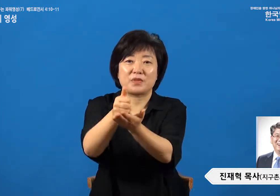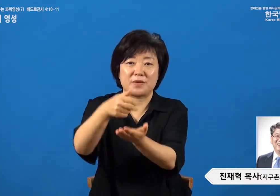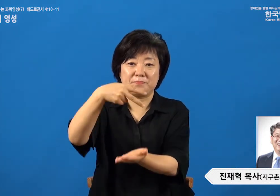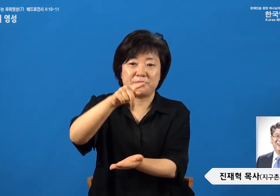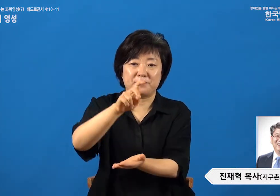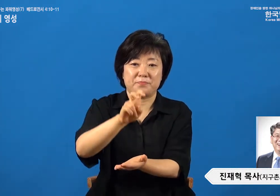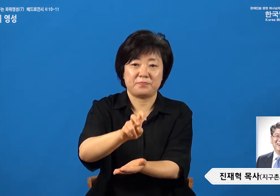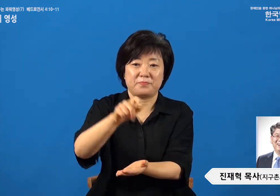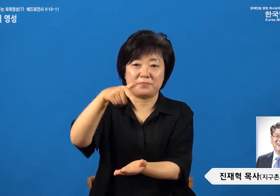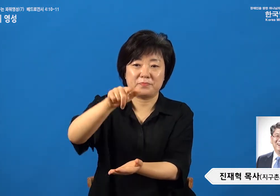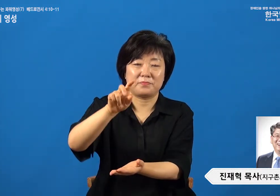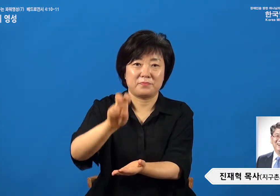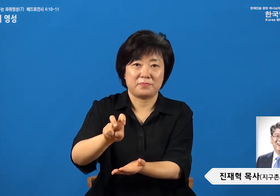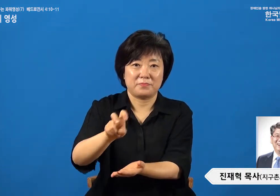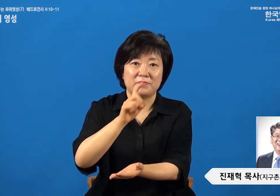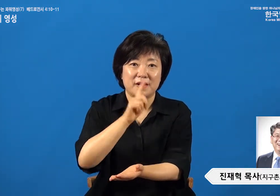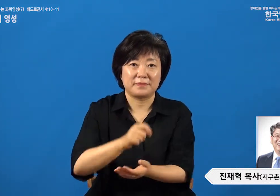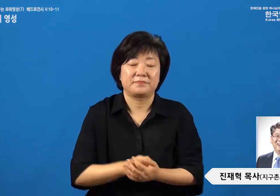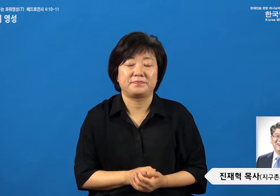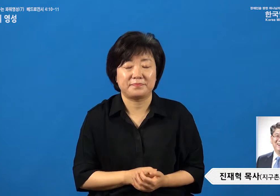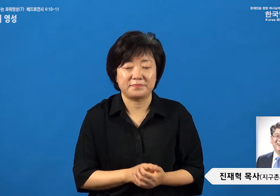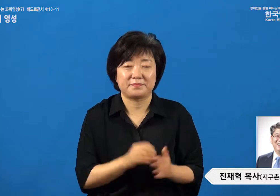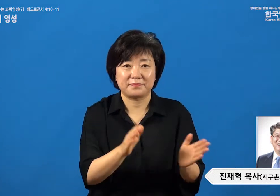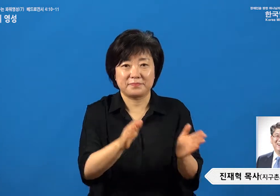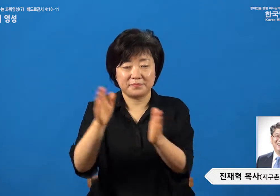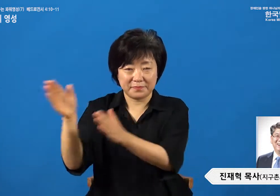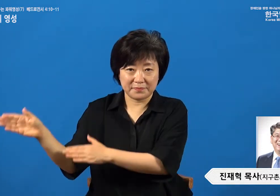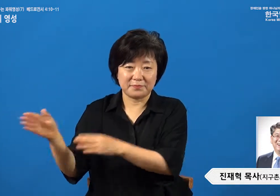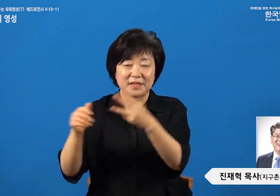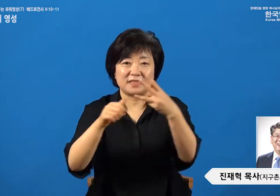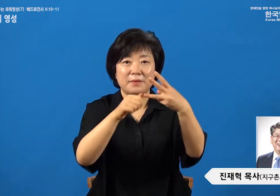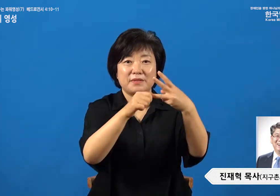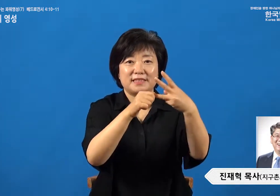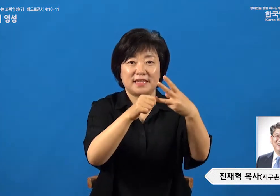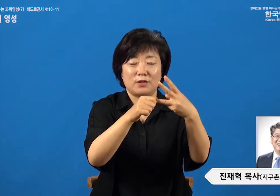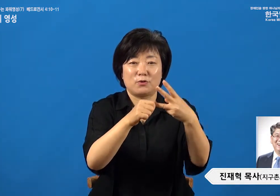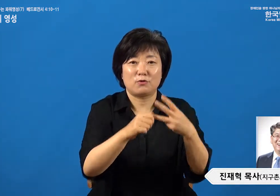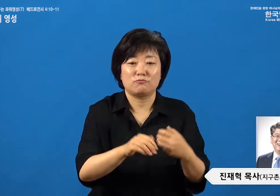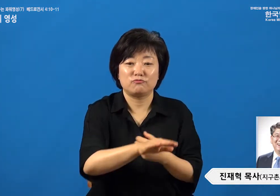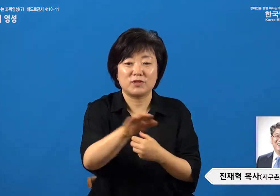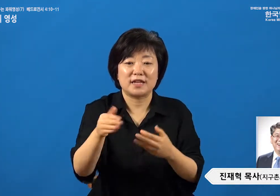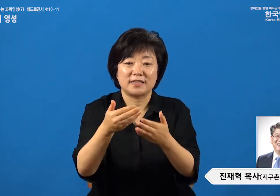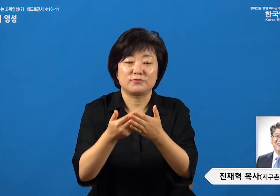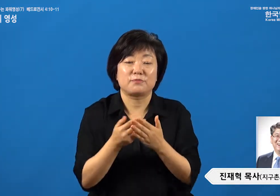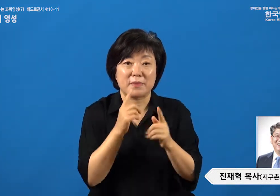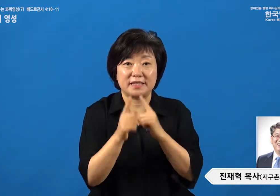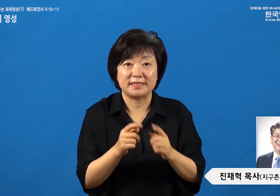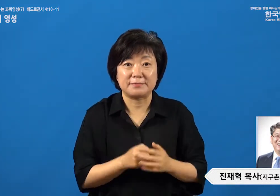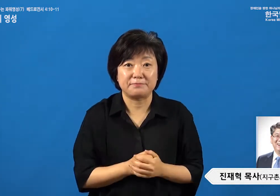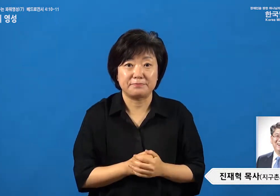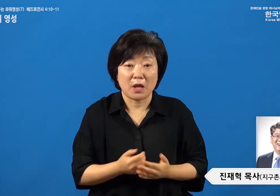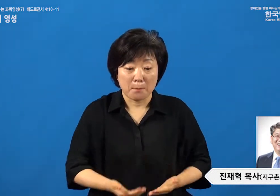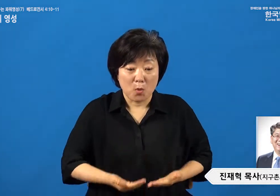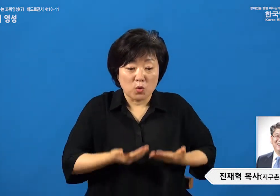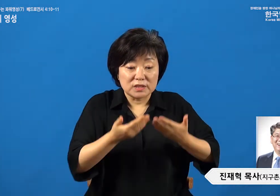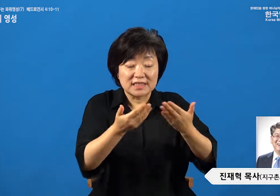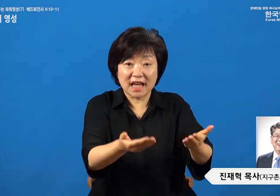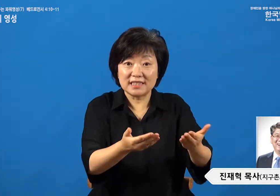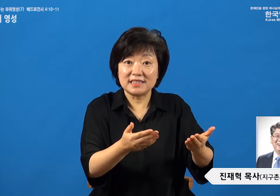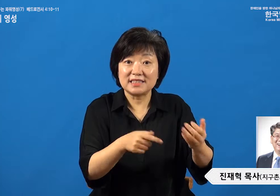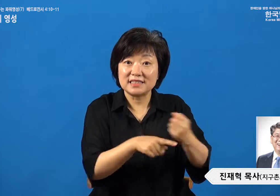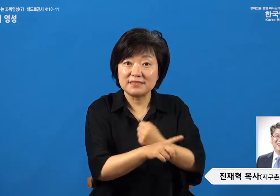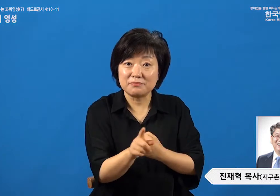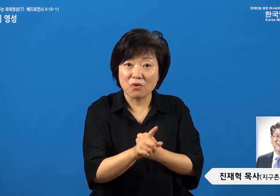말씀하고 계십니다. 자, 그렇다면 세 번째로 오늘 우리에게 말씀합니다.